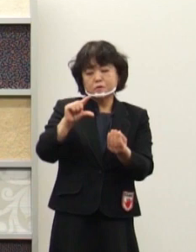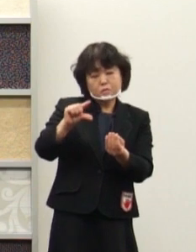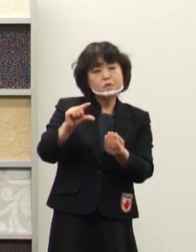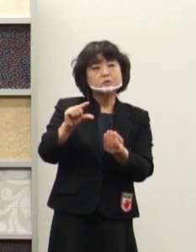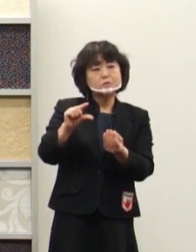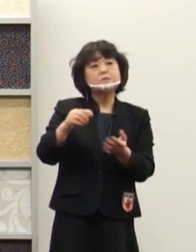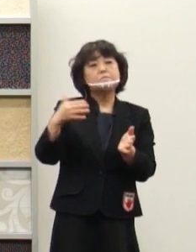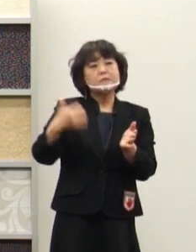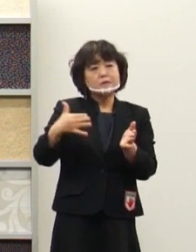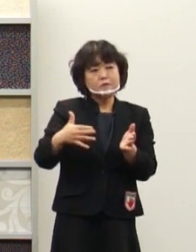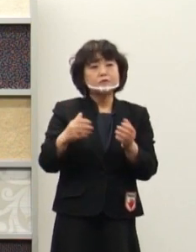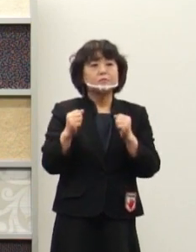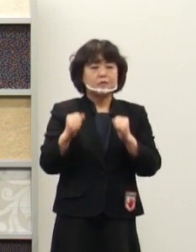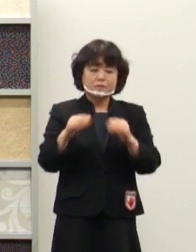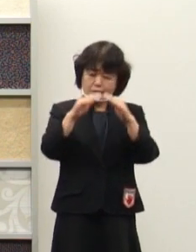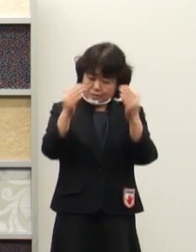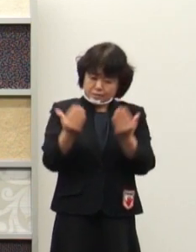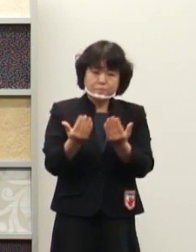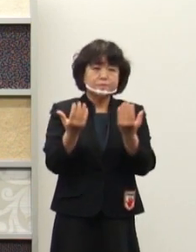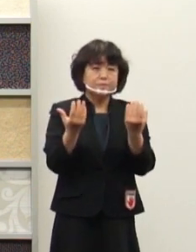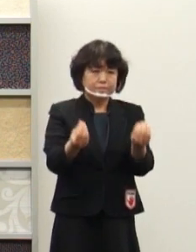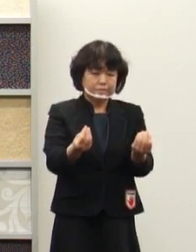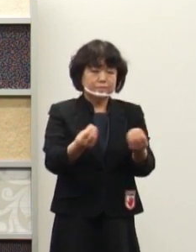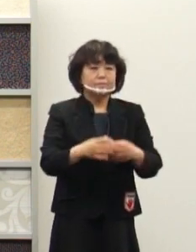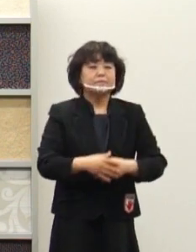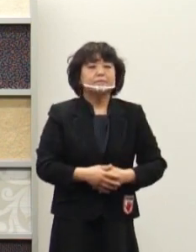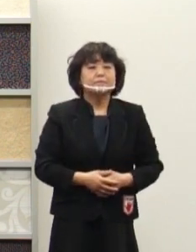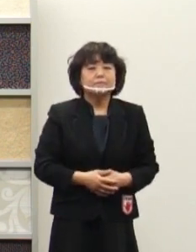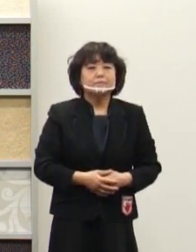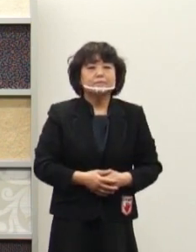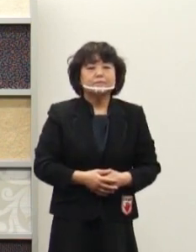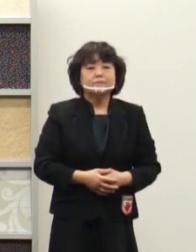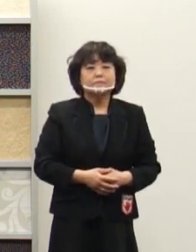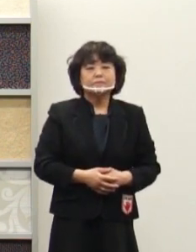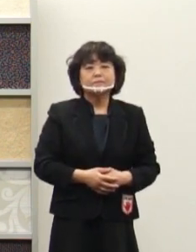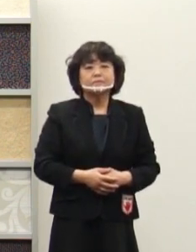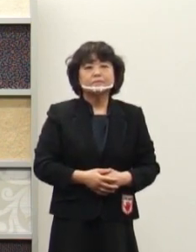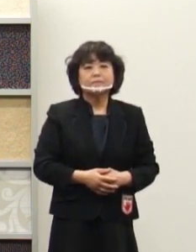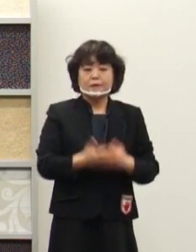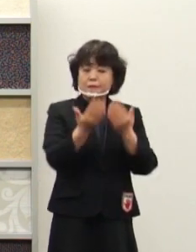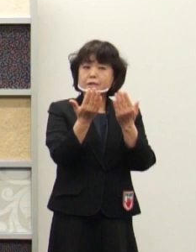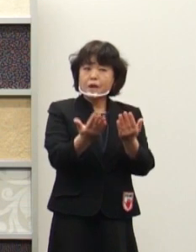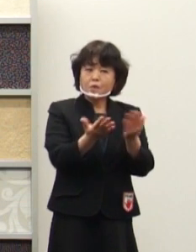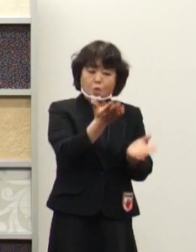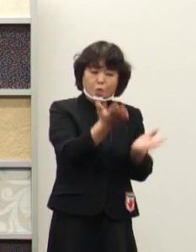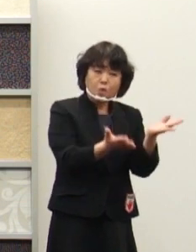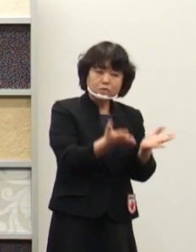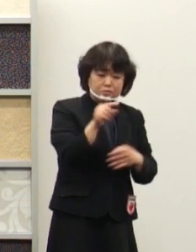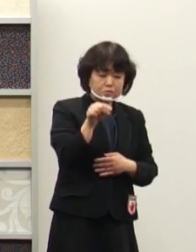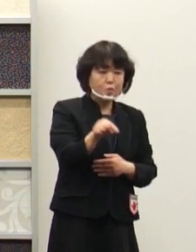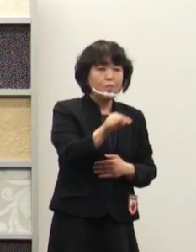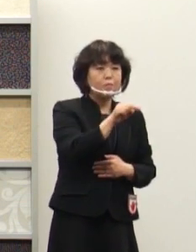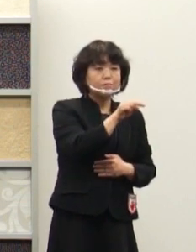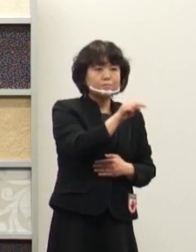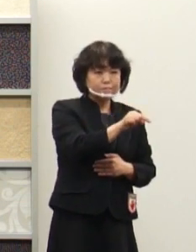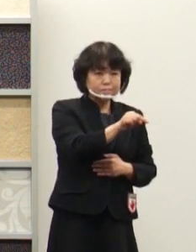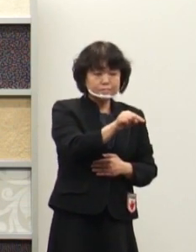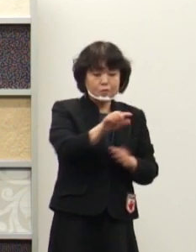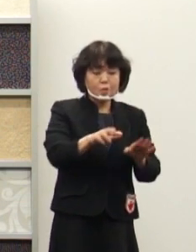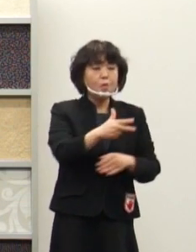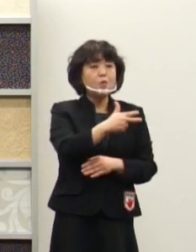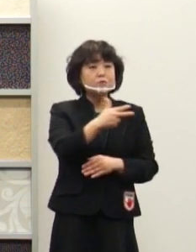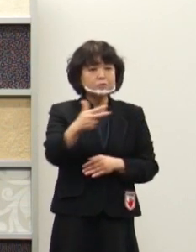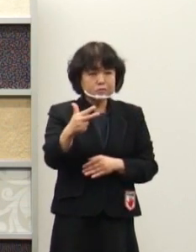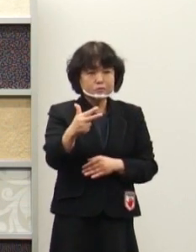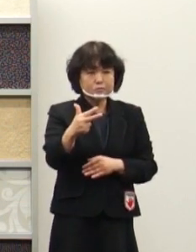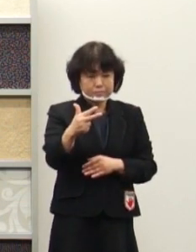が、体操は完了をしているところでございます。また学校保育所などにつきましては今週から検